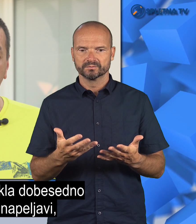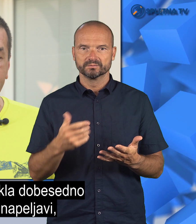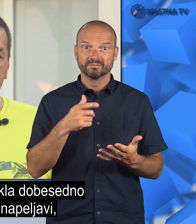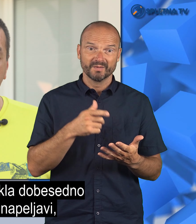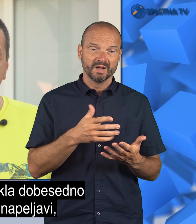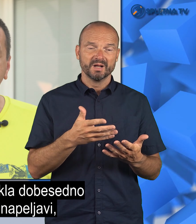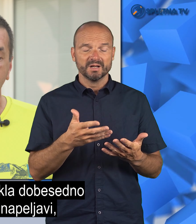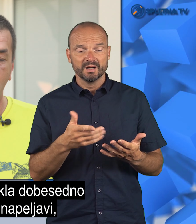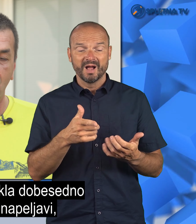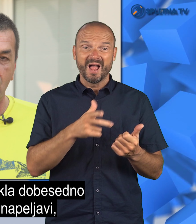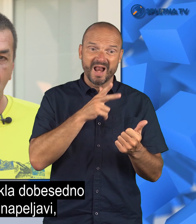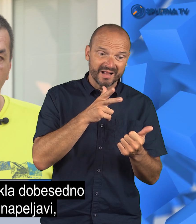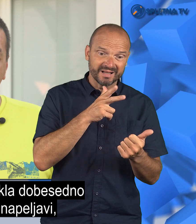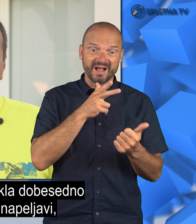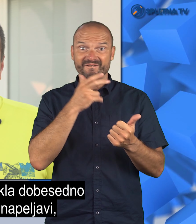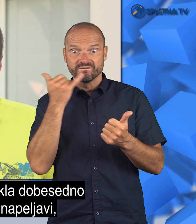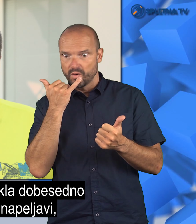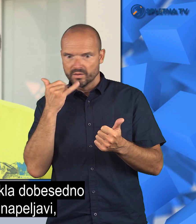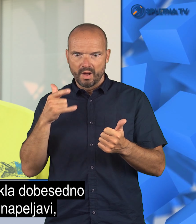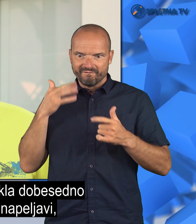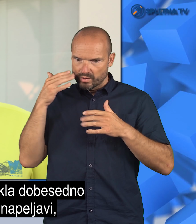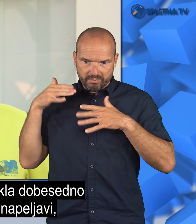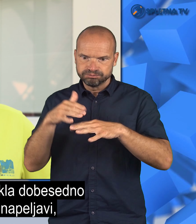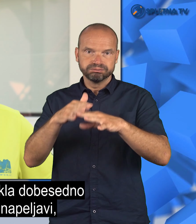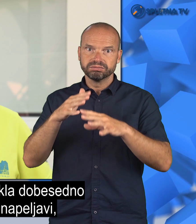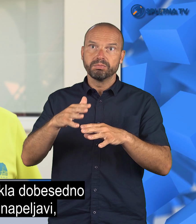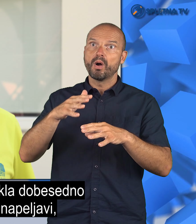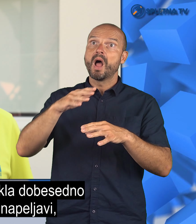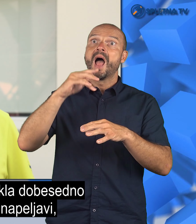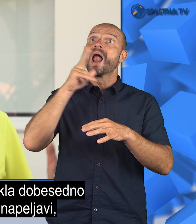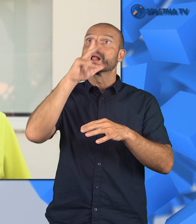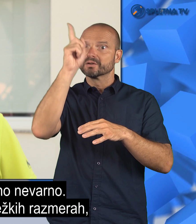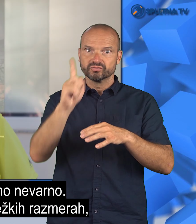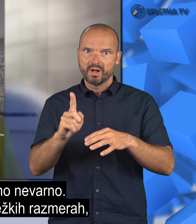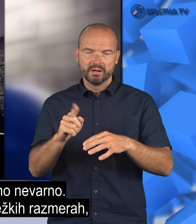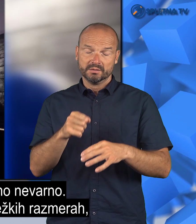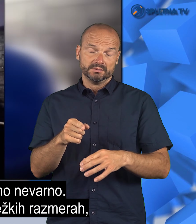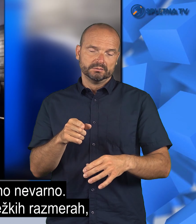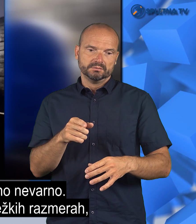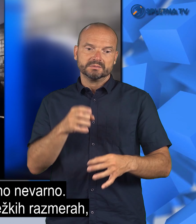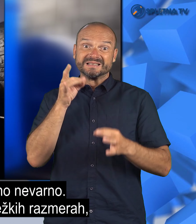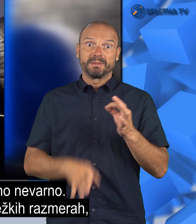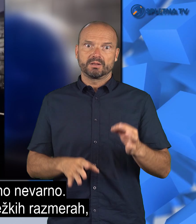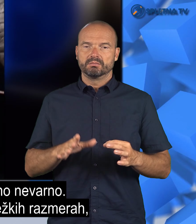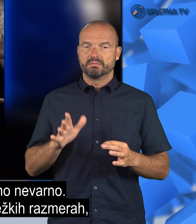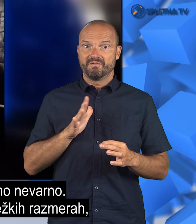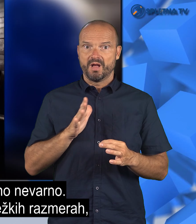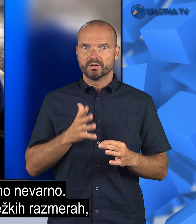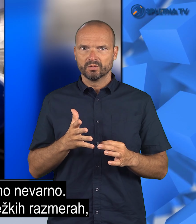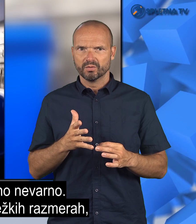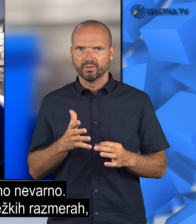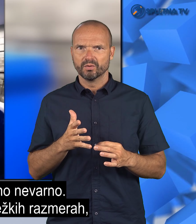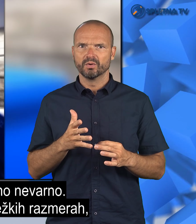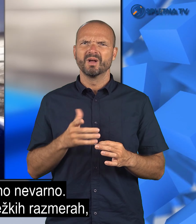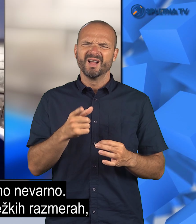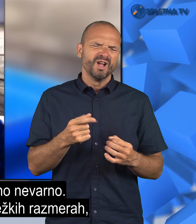Njemu je elektrika, voda dobesedno tekala po električni napeljavi, že to je, bom rekel, smrtno nevarno. že